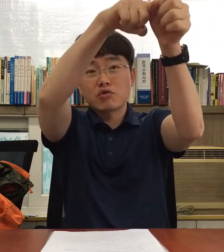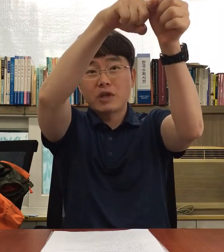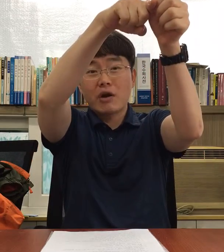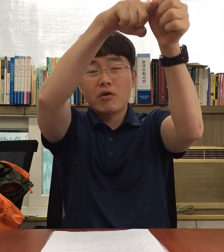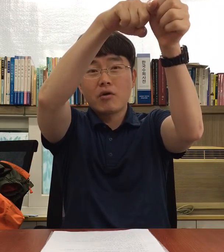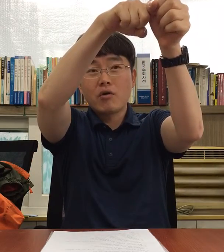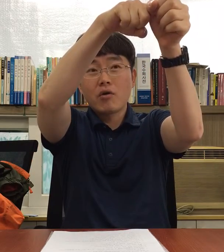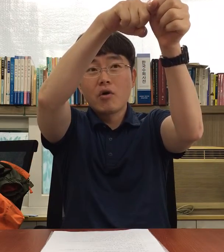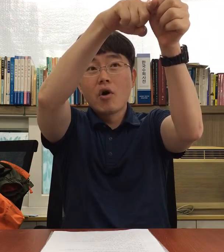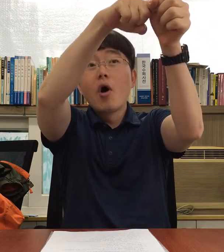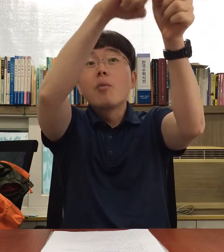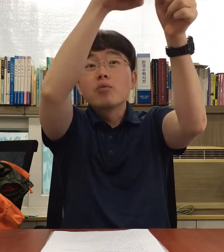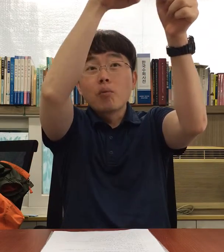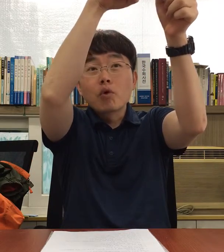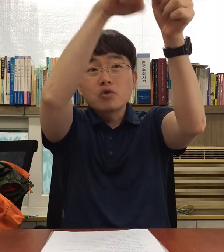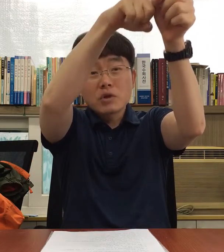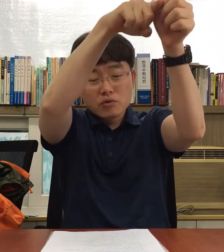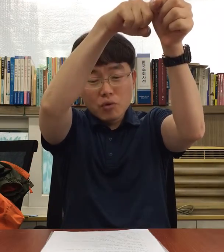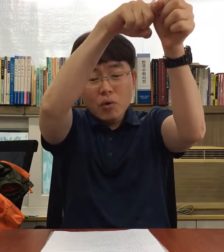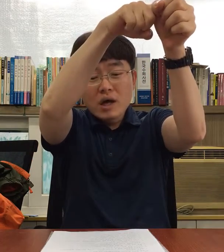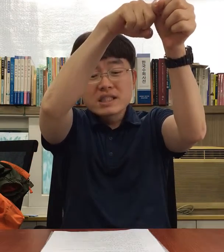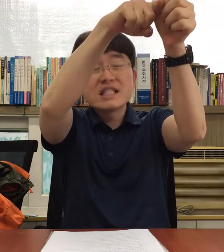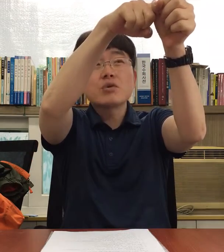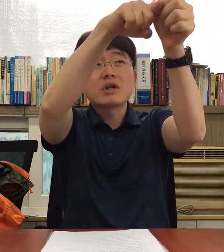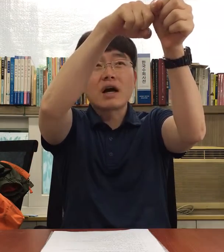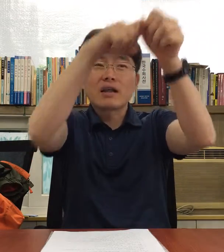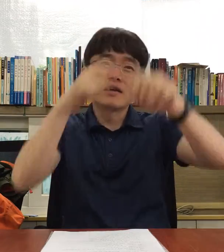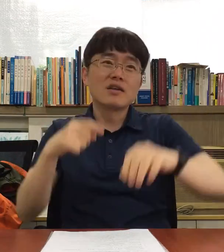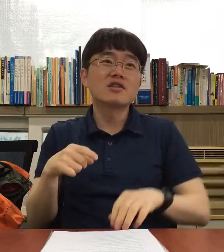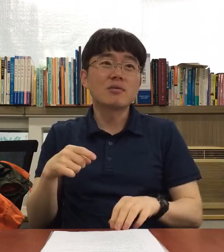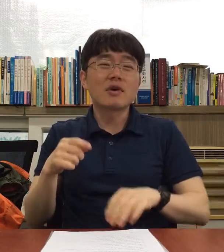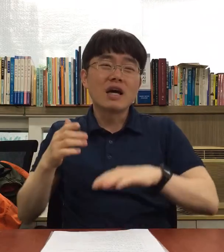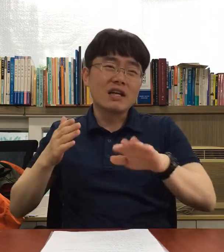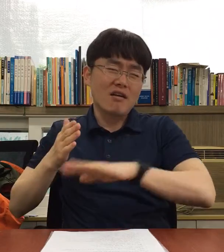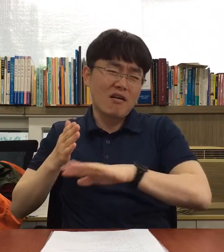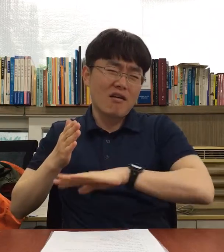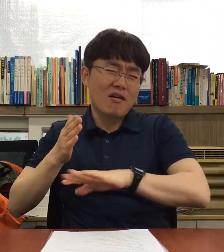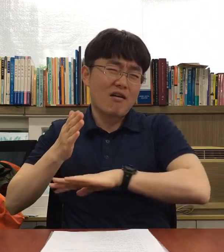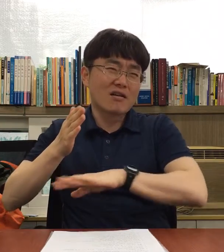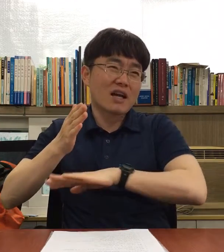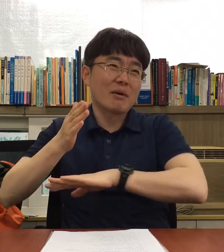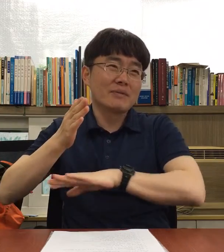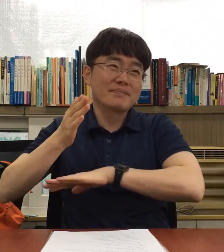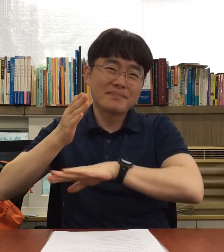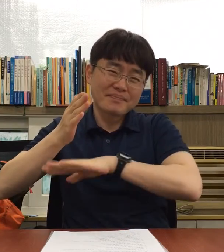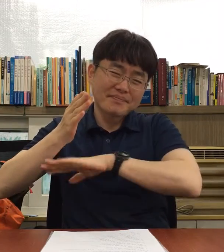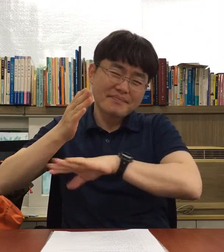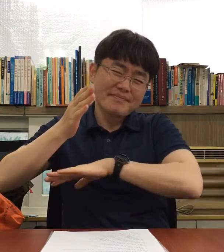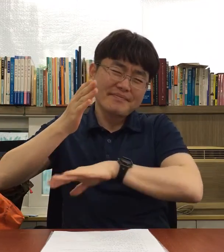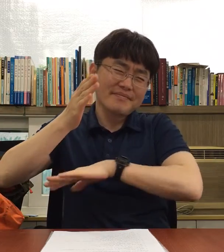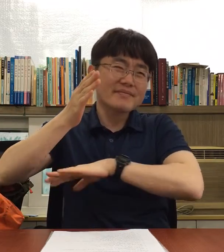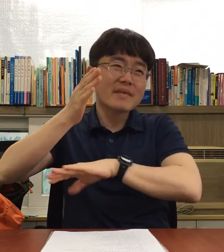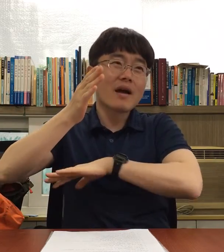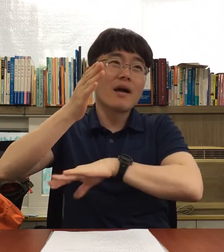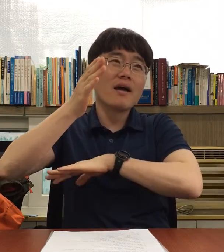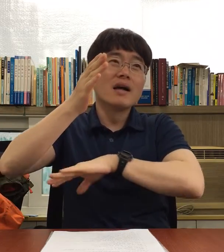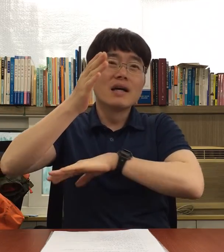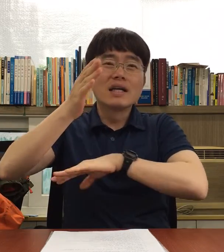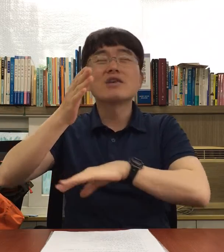두세요. 목적 곳에 두고 시종일관 여기서부터 이렇게 가봐요. 오. 이거